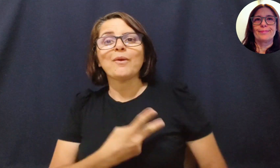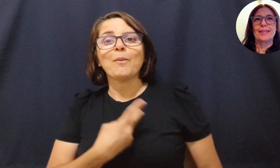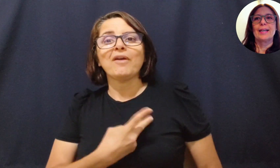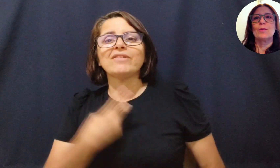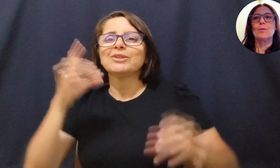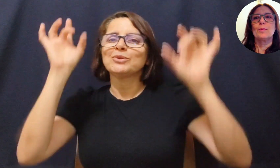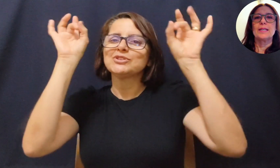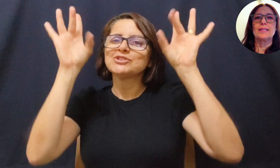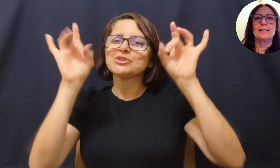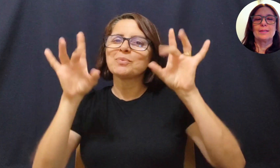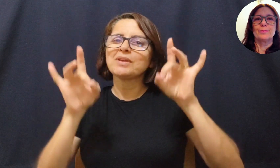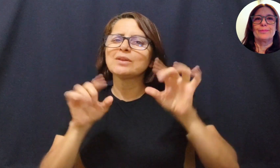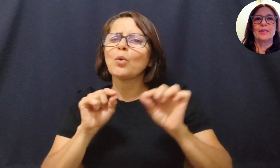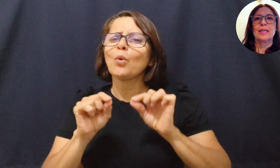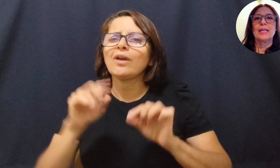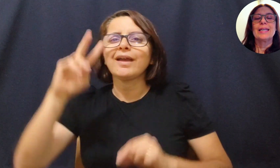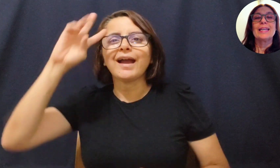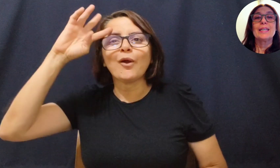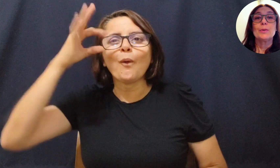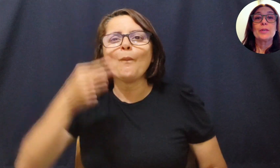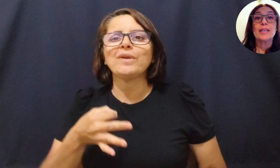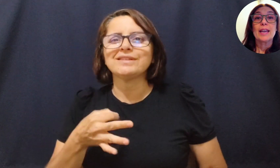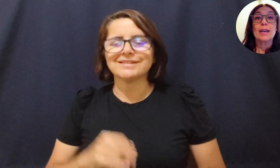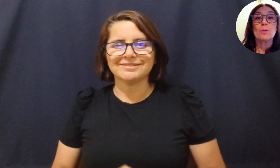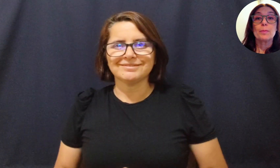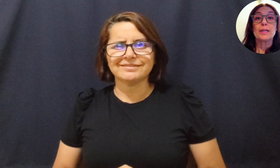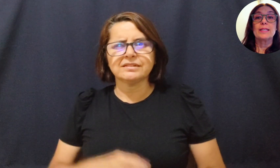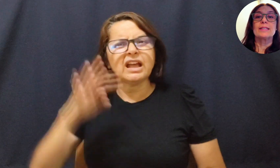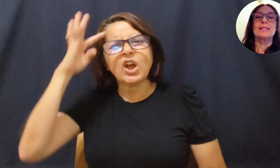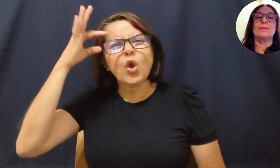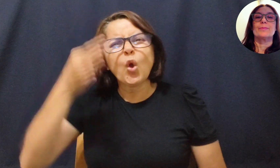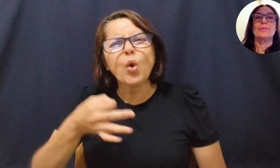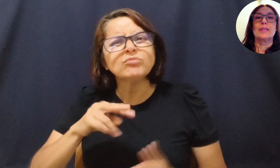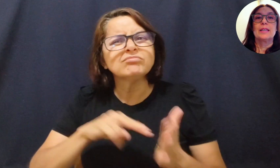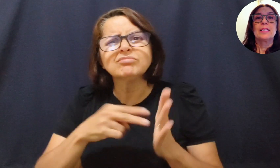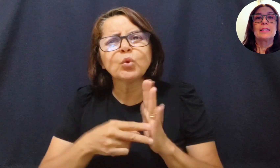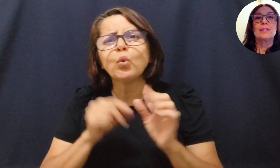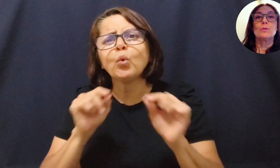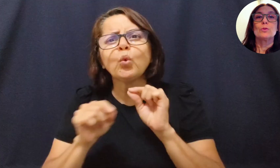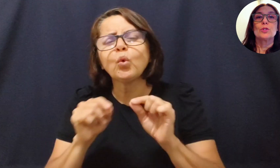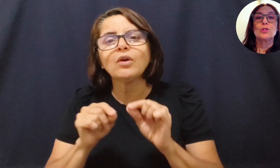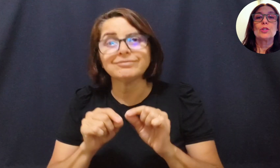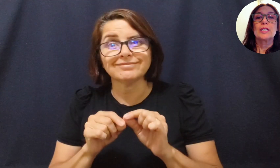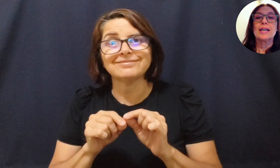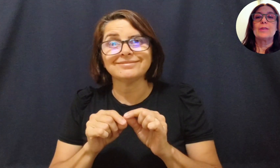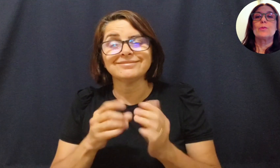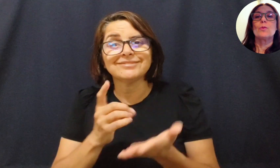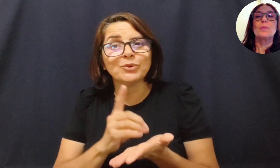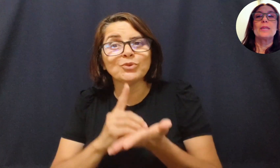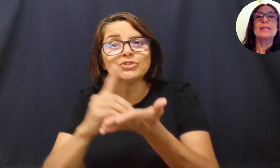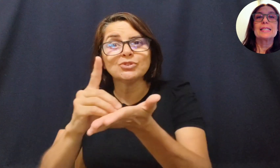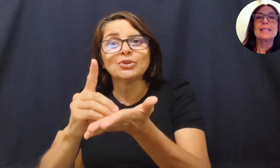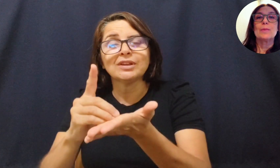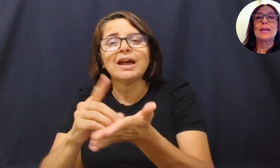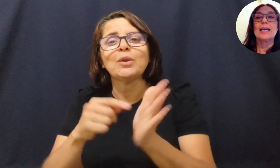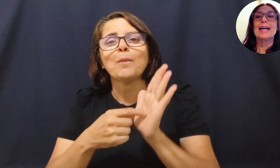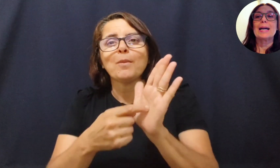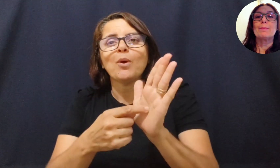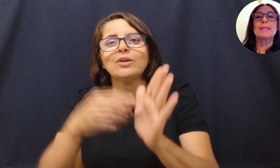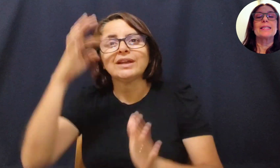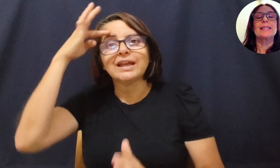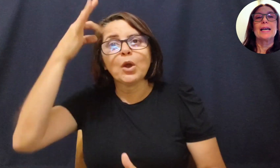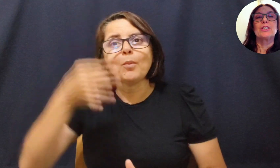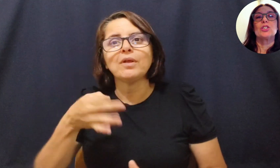especial, a compreensão. E o que é compreensão? Segundo o dicionário, compreensão é